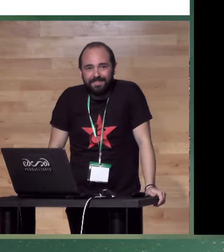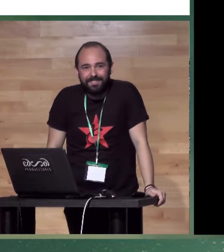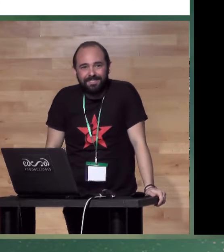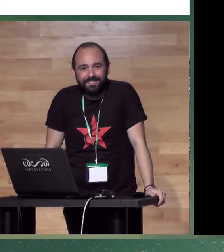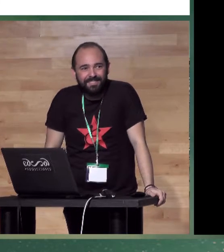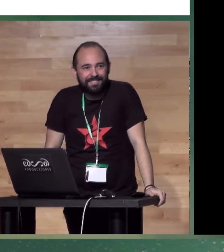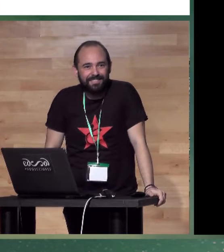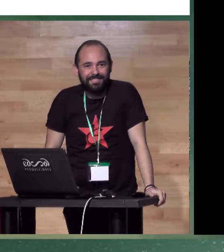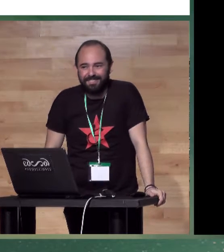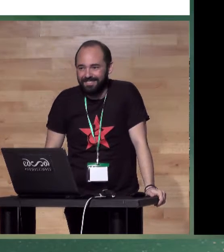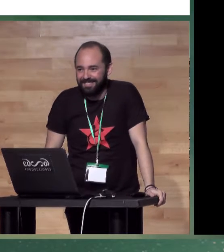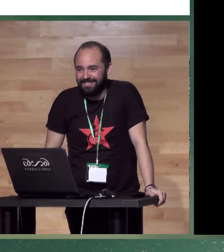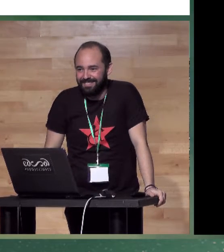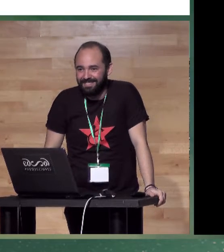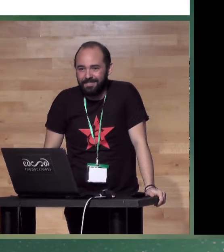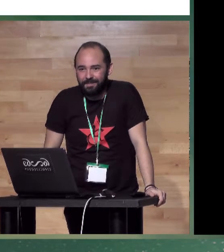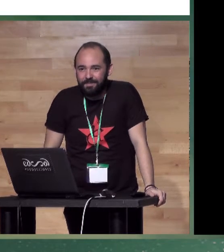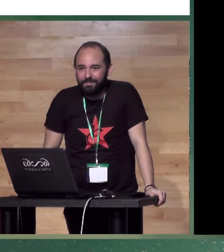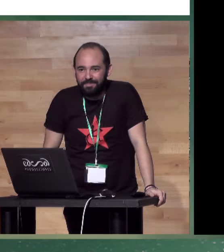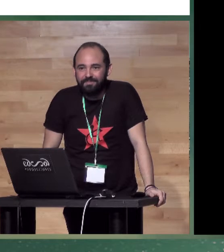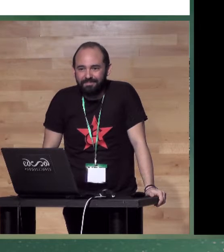ruedas? ¿Por qué?